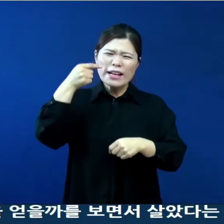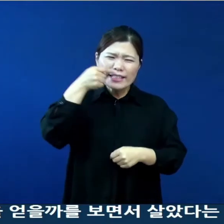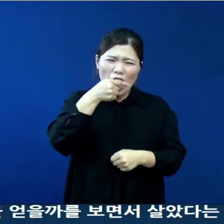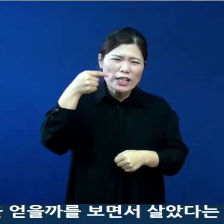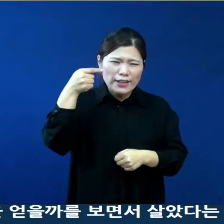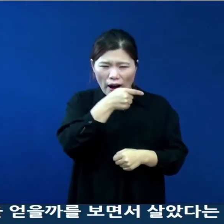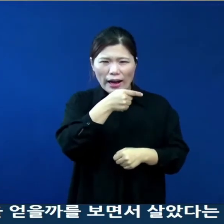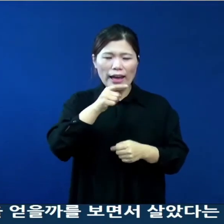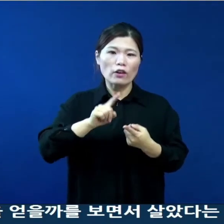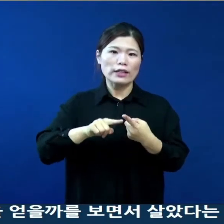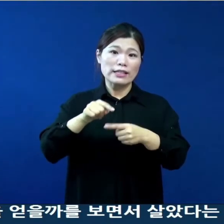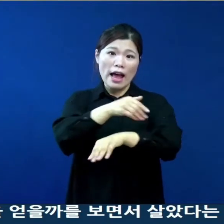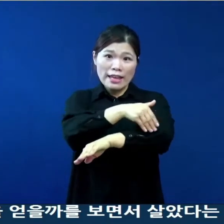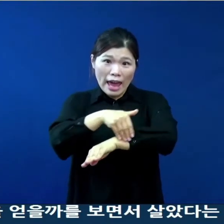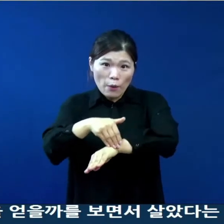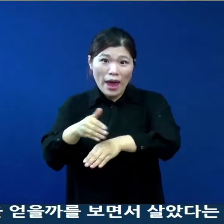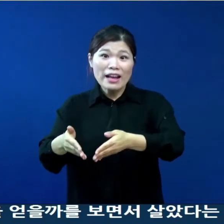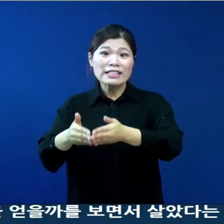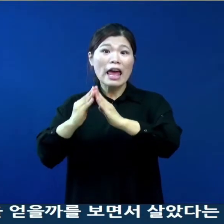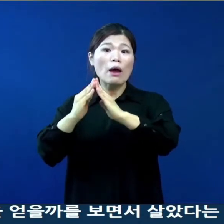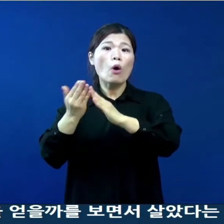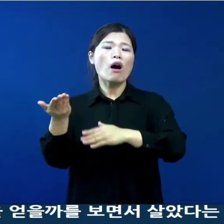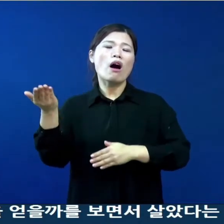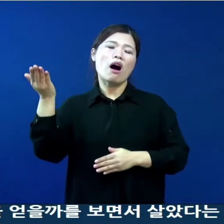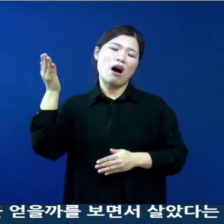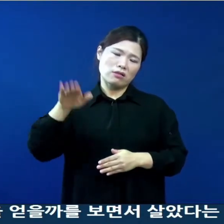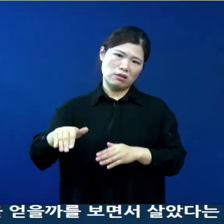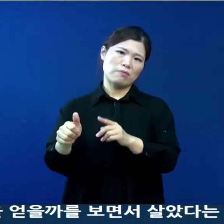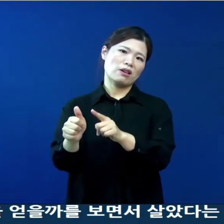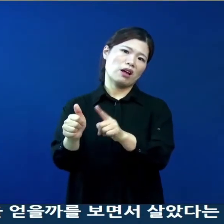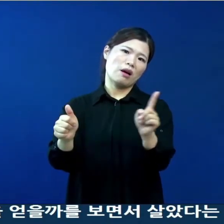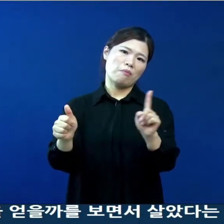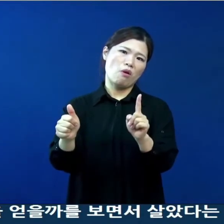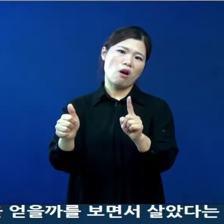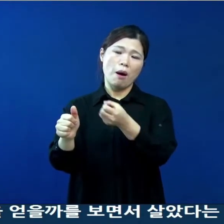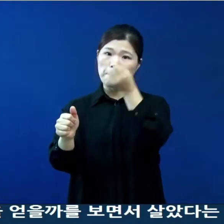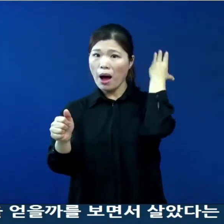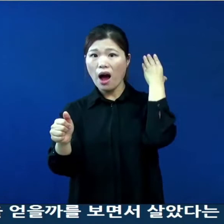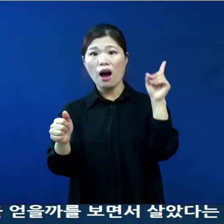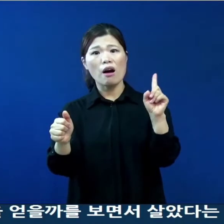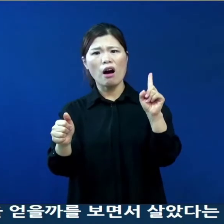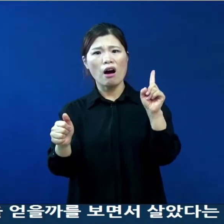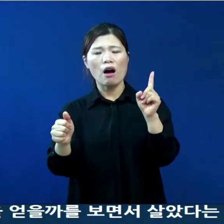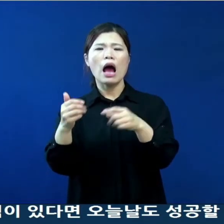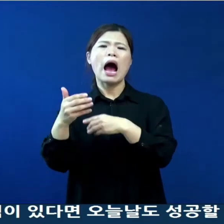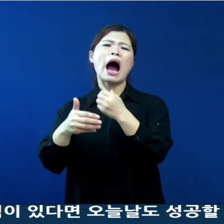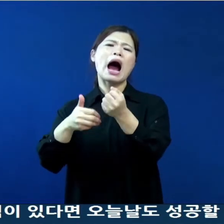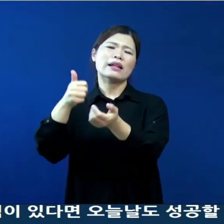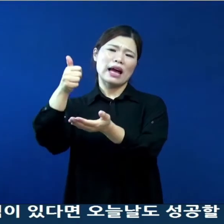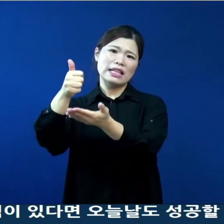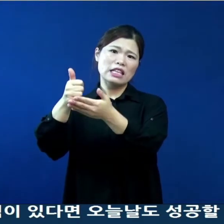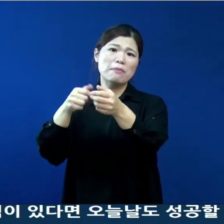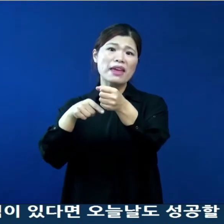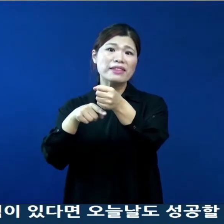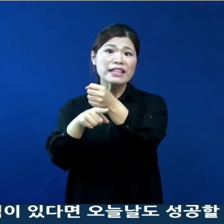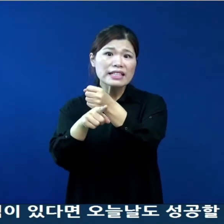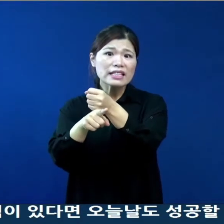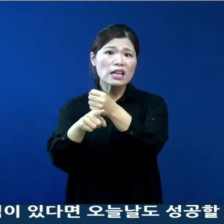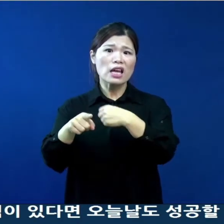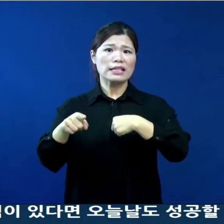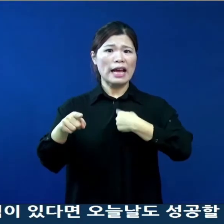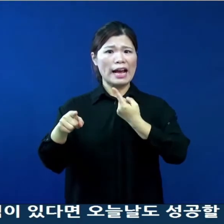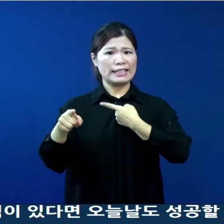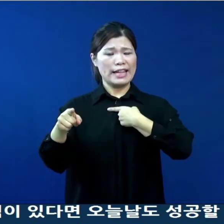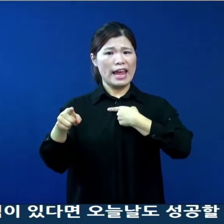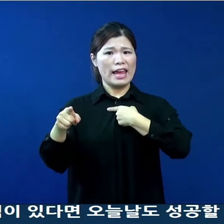철저하게 계획을 세운 것 같지만 이 사람이 놓친 것 하나가 바로 하나님의 뜻이 자신의 계획